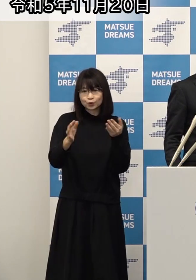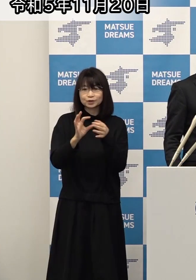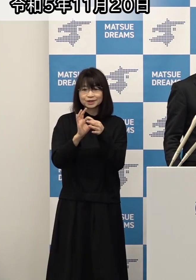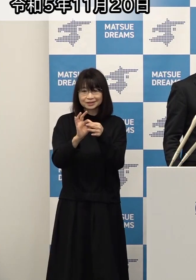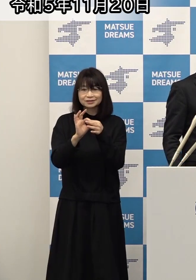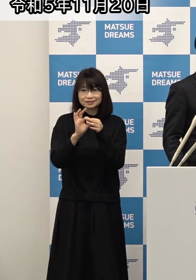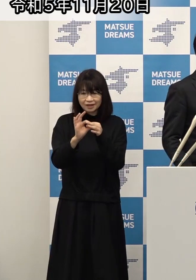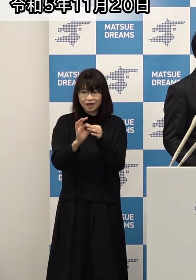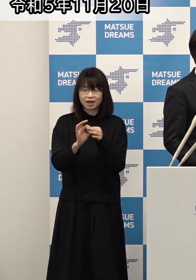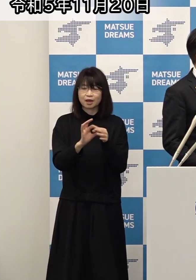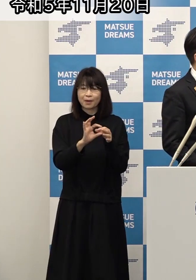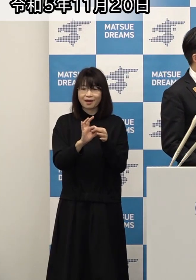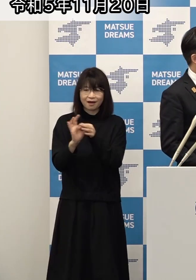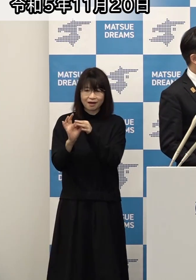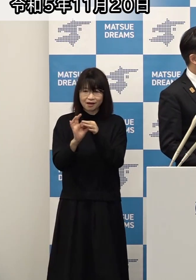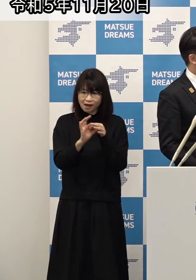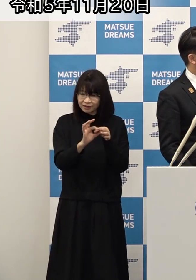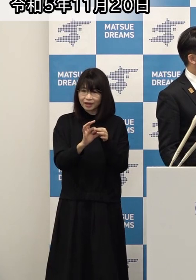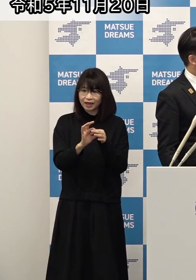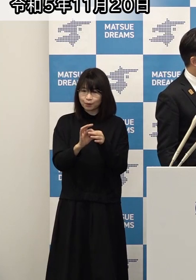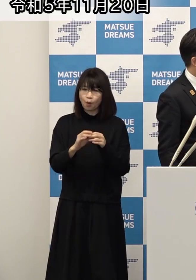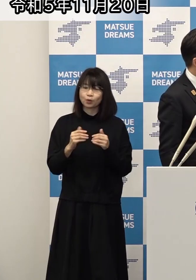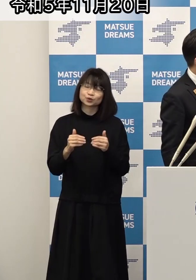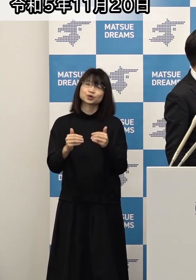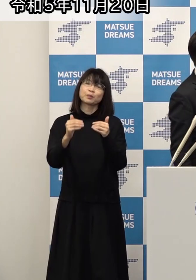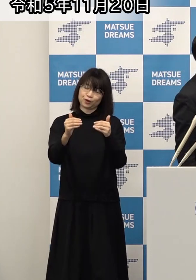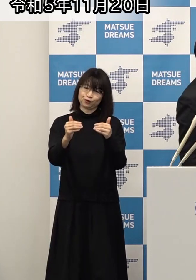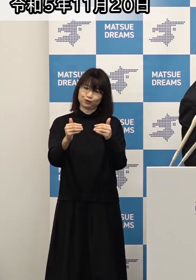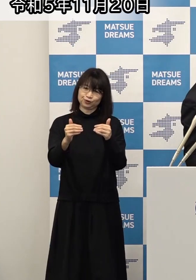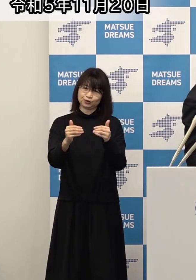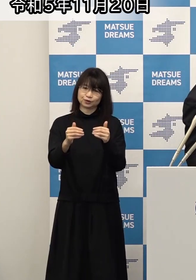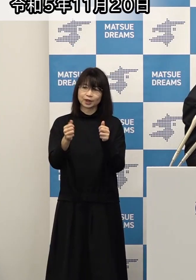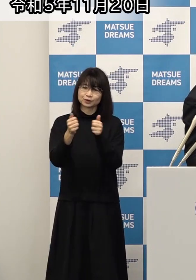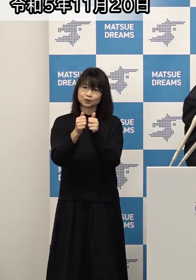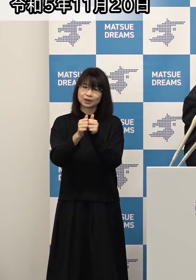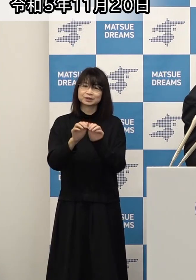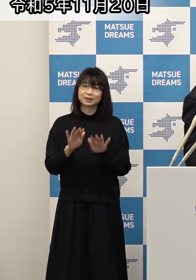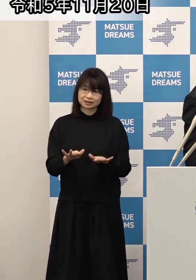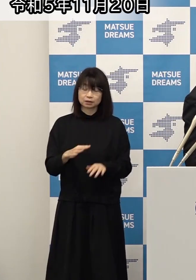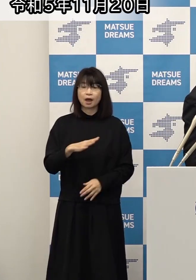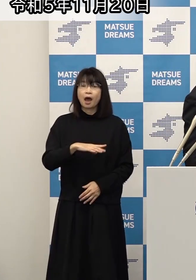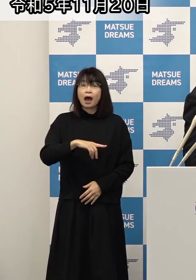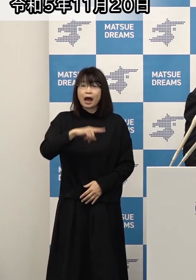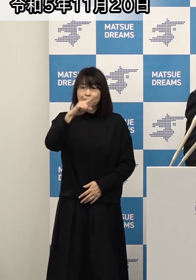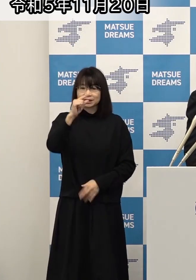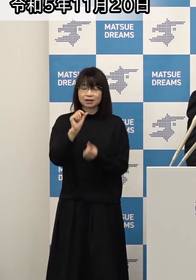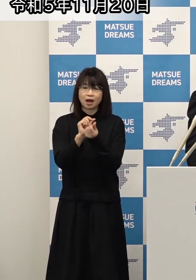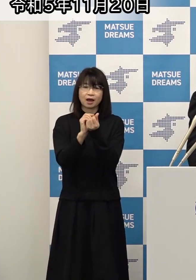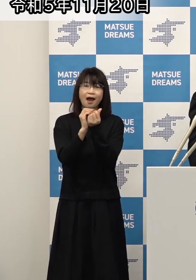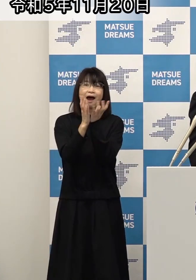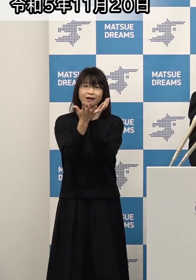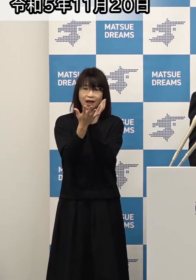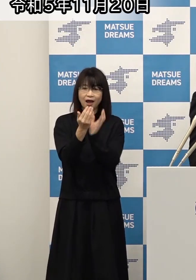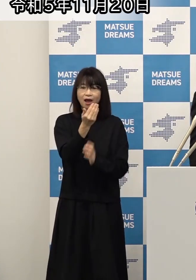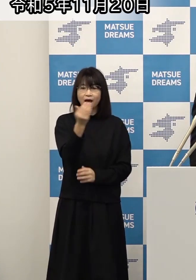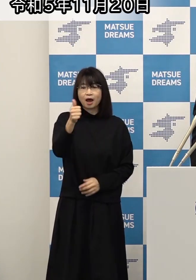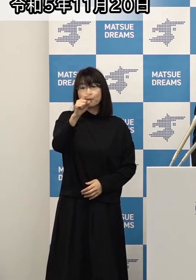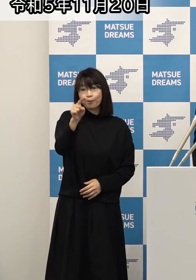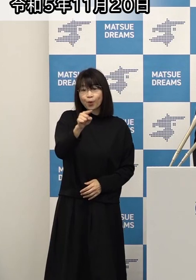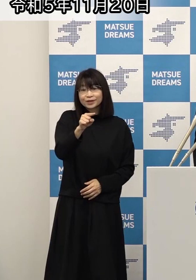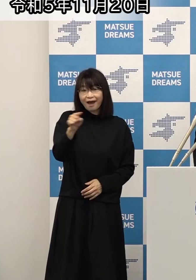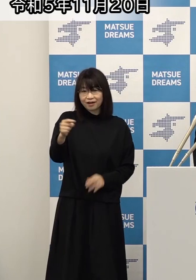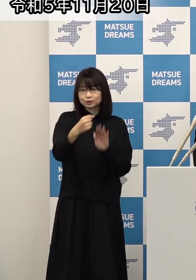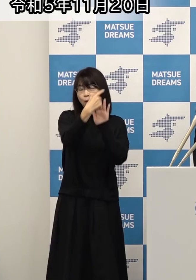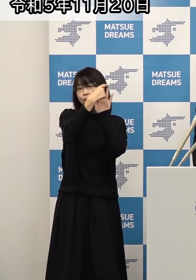深化していこうというふうなお話をさせていただきまして、まず一つは、牡丹をはじめとする花をテーマとした観